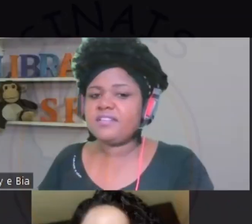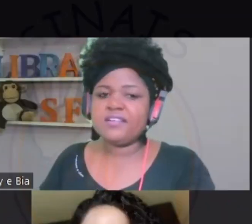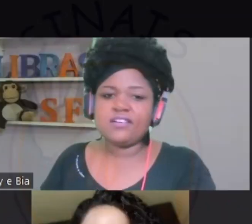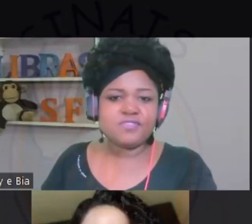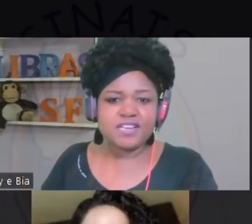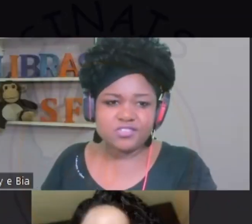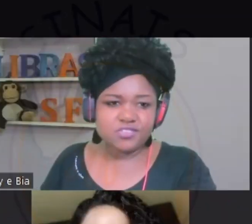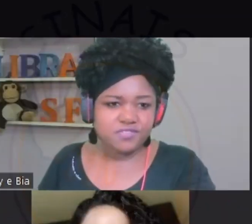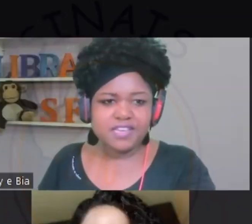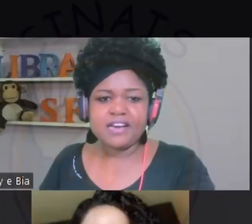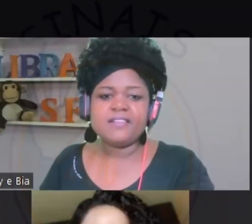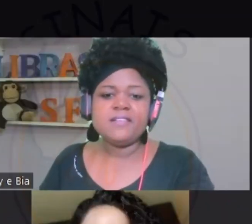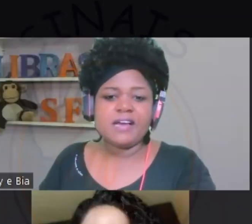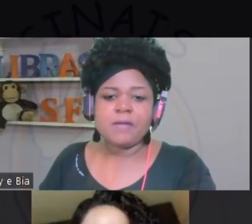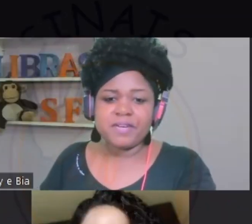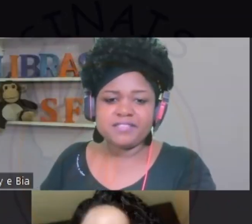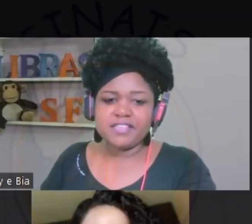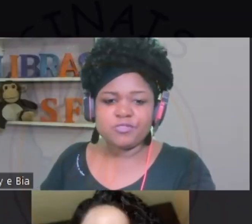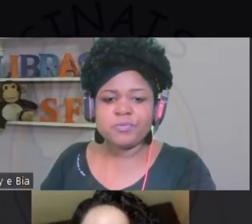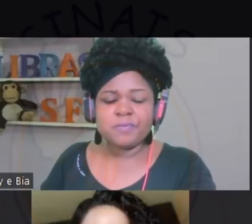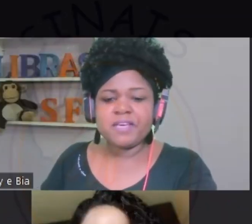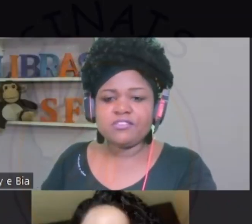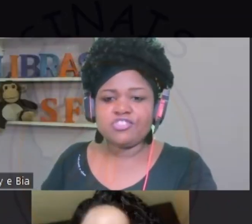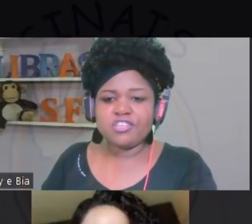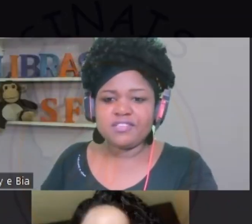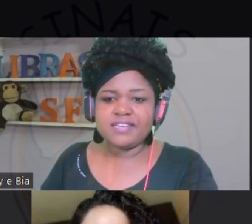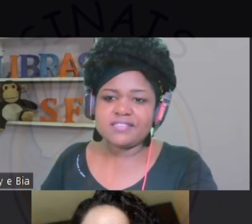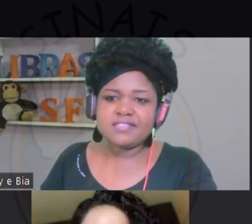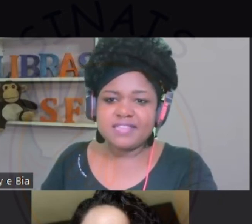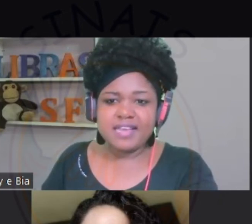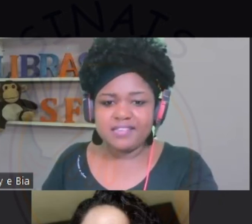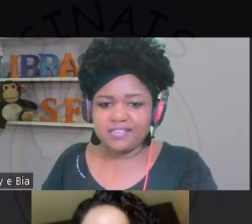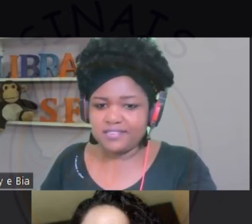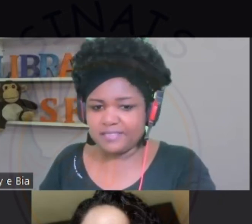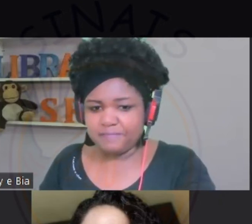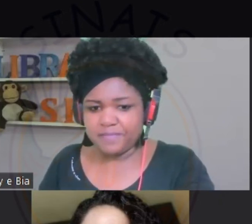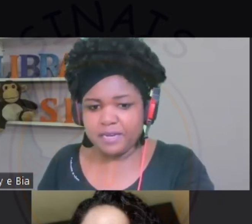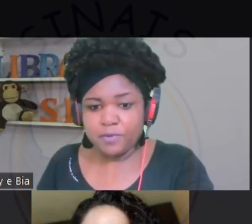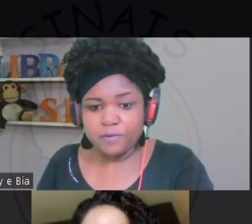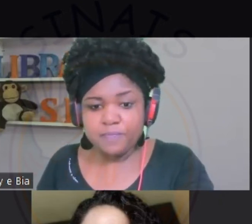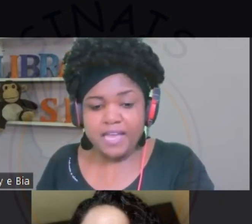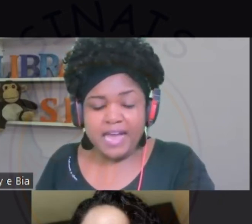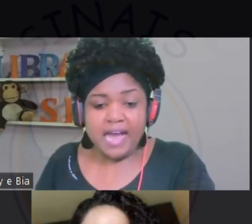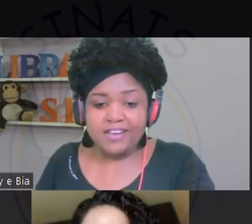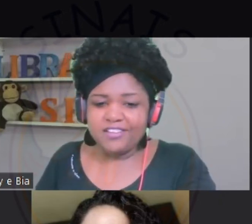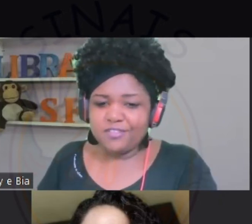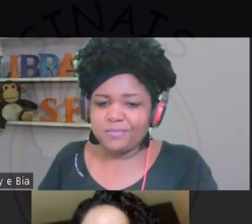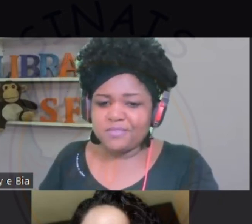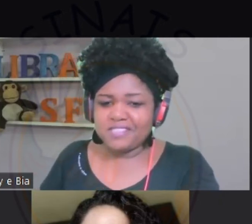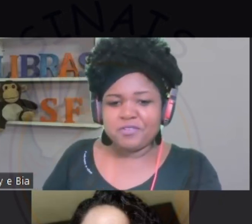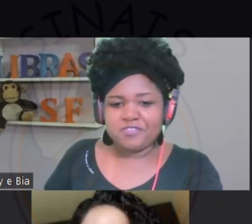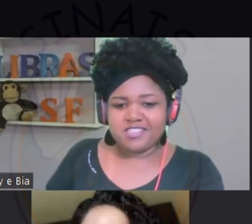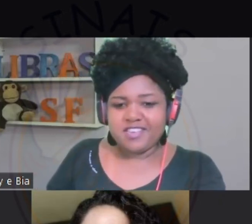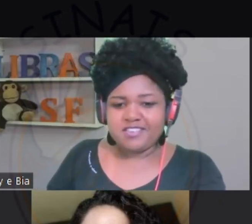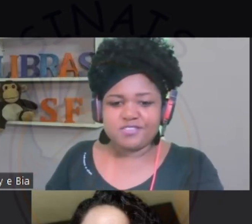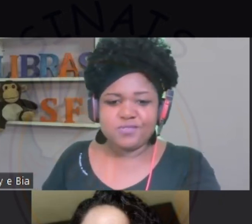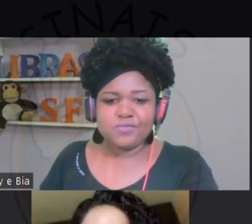não vai só ficar aprendendo por meio dessas técnicas, tá bom? Agora eu vou mostrar para vocês um